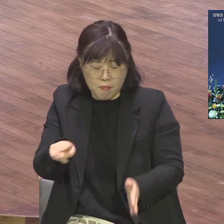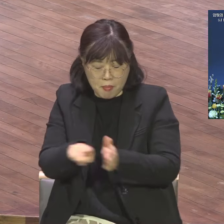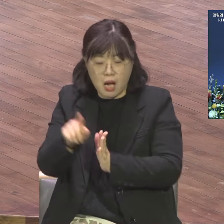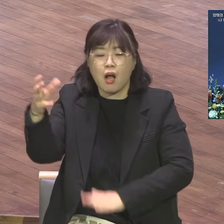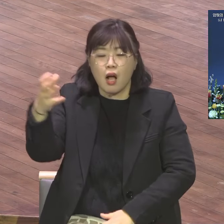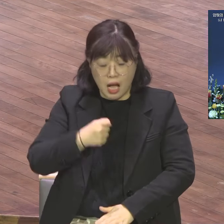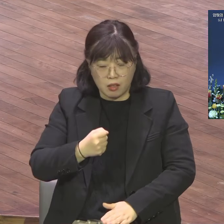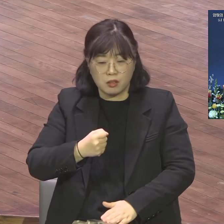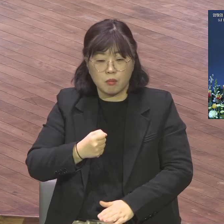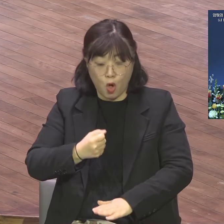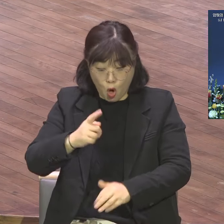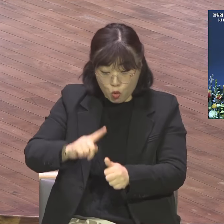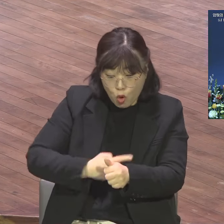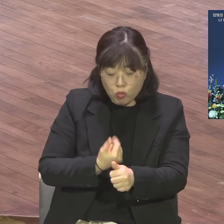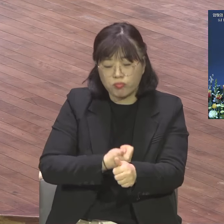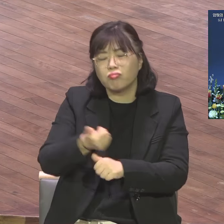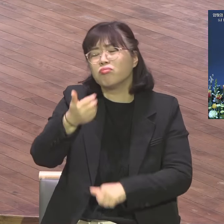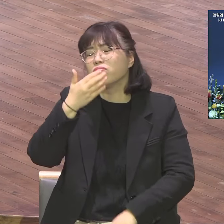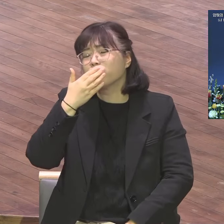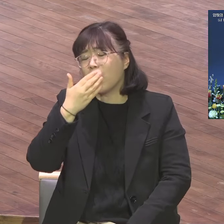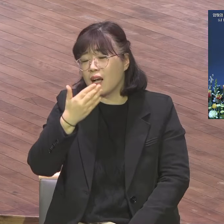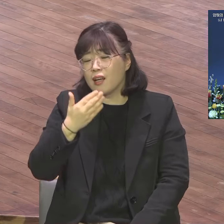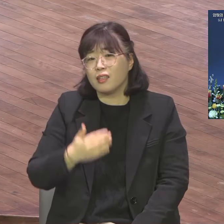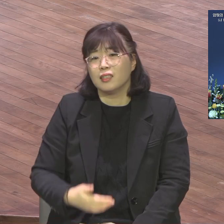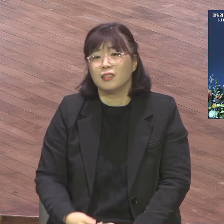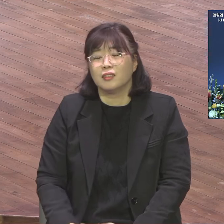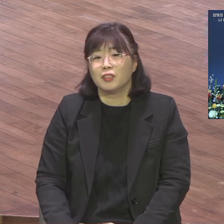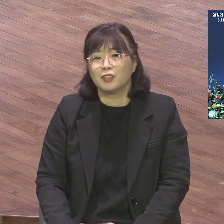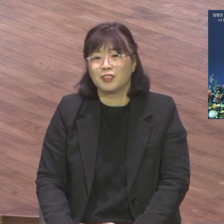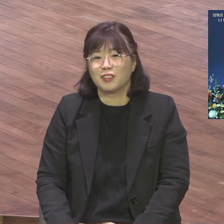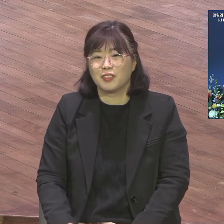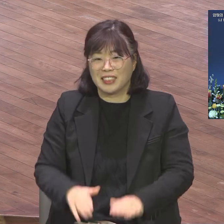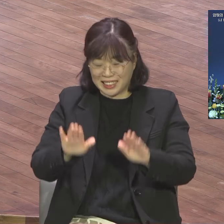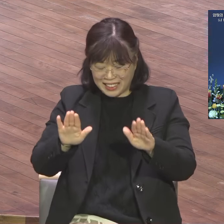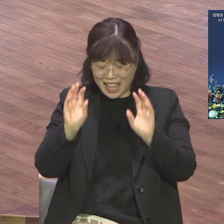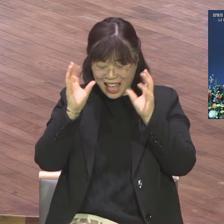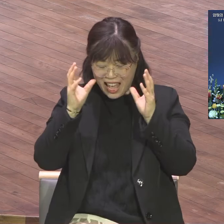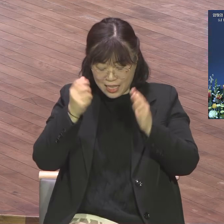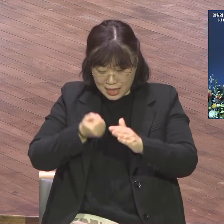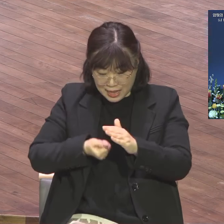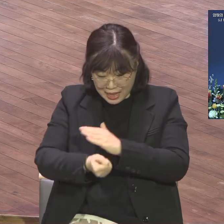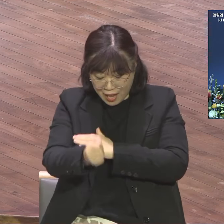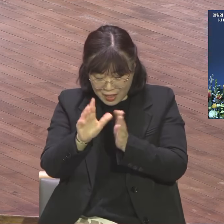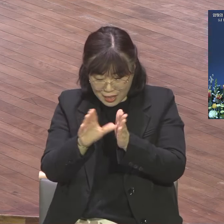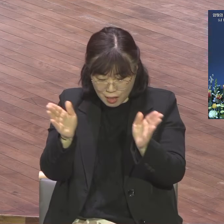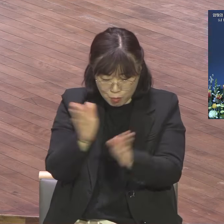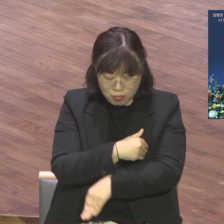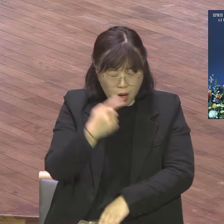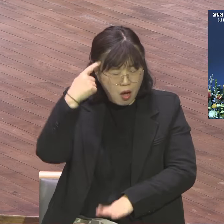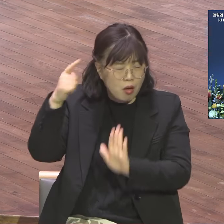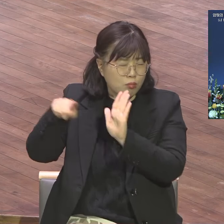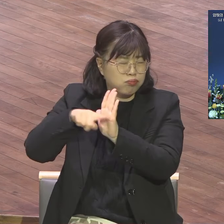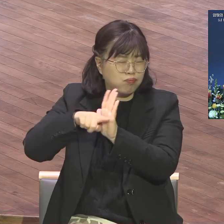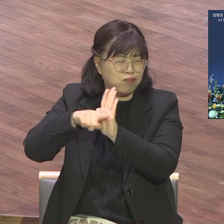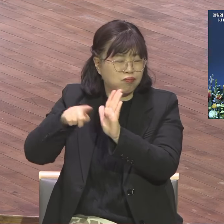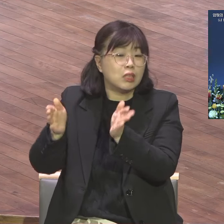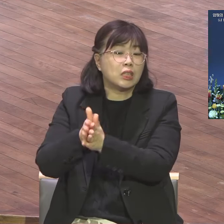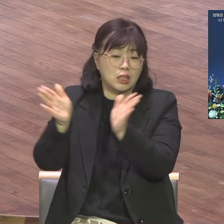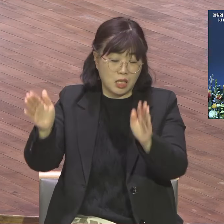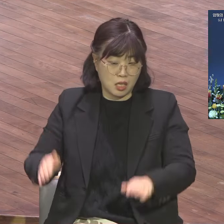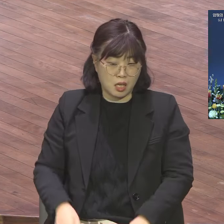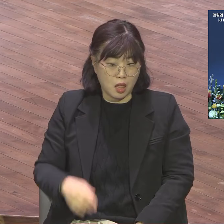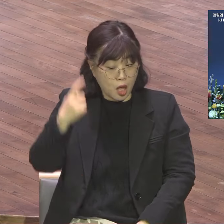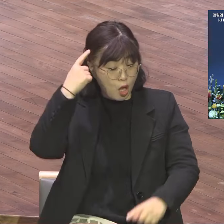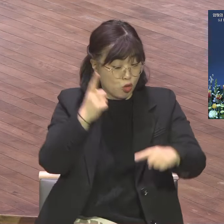말이요. 우리가 태어나서 살 때 모든 게 부정입니다, 부정. 단 한 개도 기쁘고 긍정적인 게 하나도